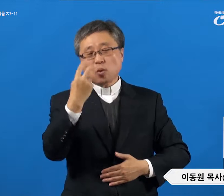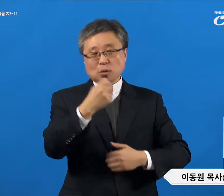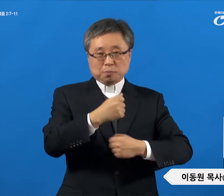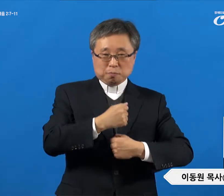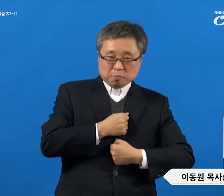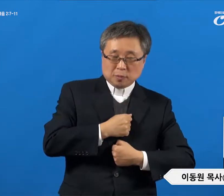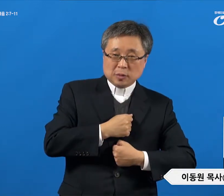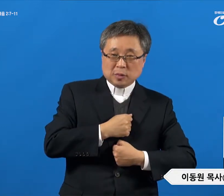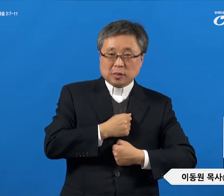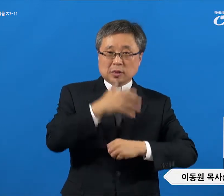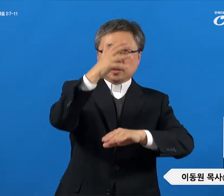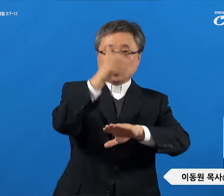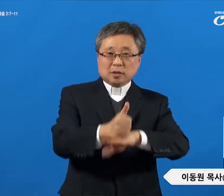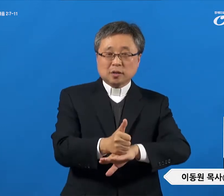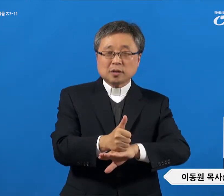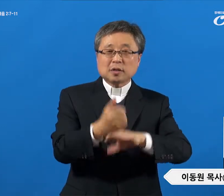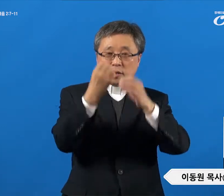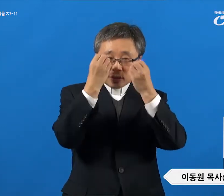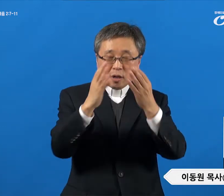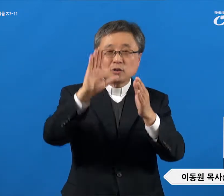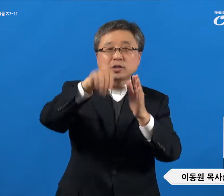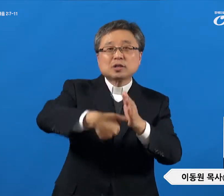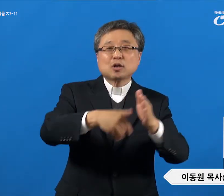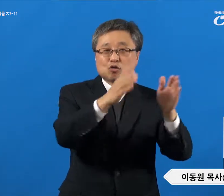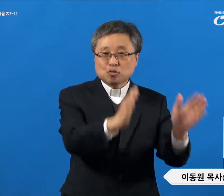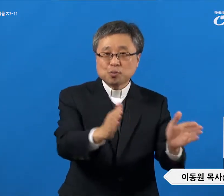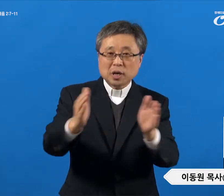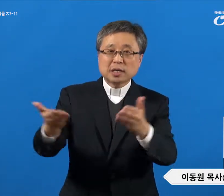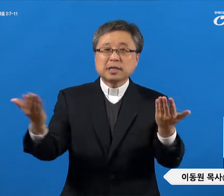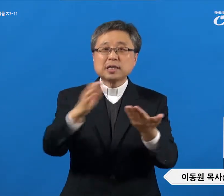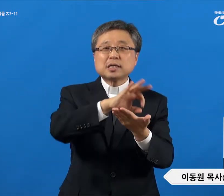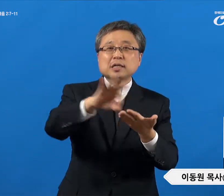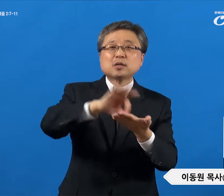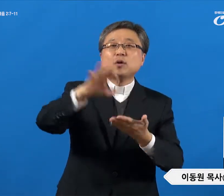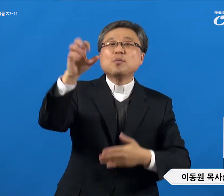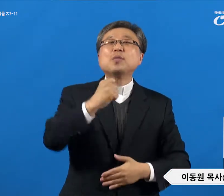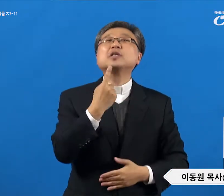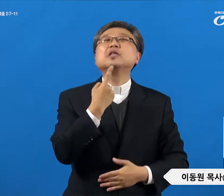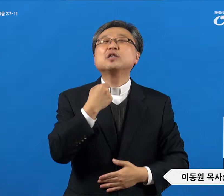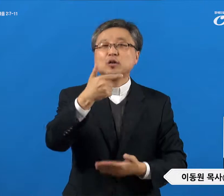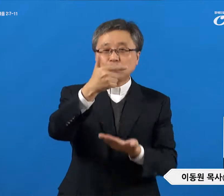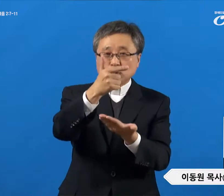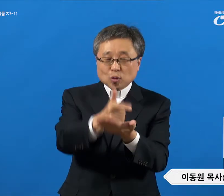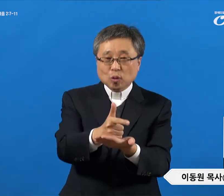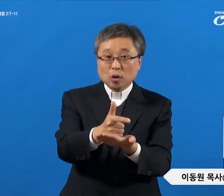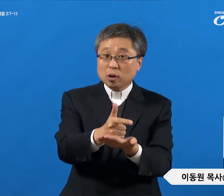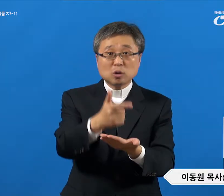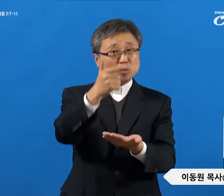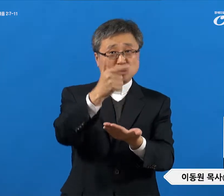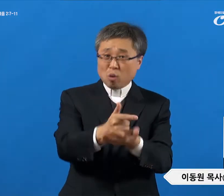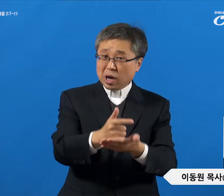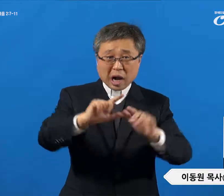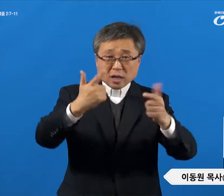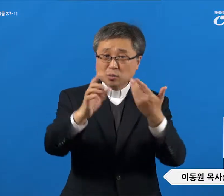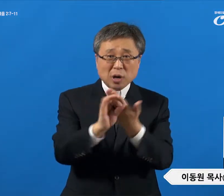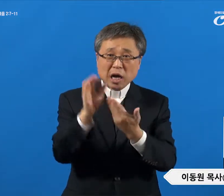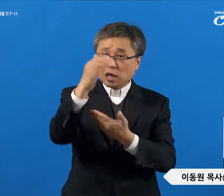드디어 새로운 시대를 준비하는 일에 쓰임을 받았던 노아가 아니었으면 하나님의 역사가 계속될 수가